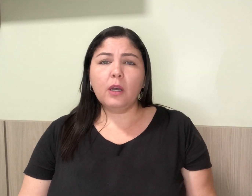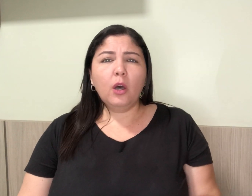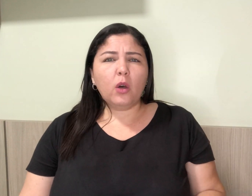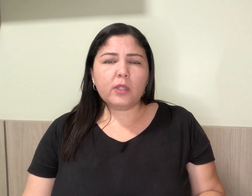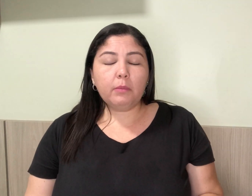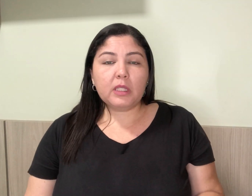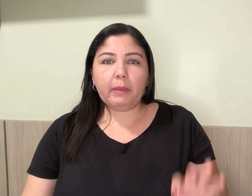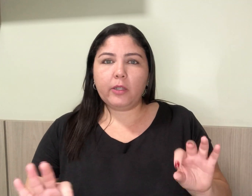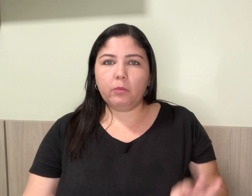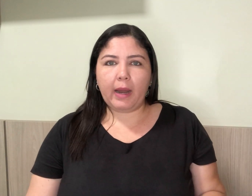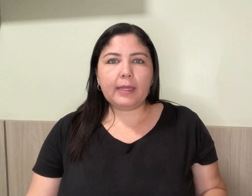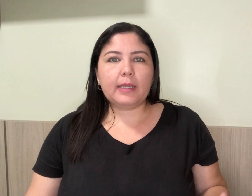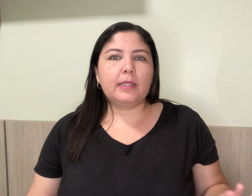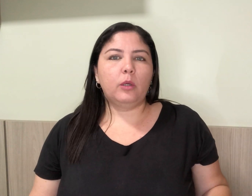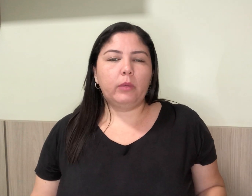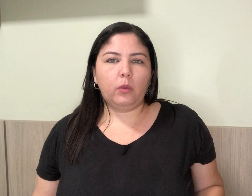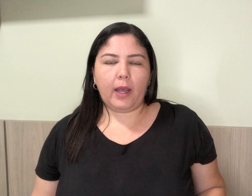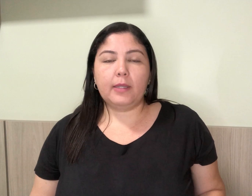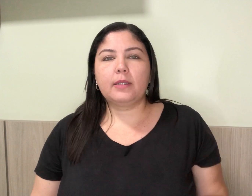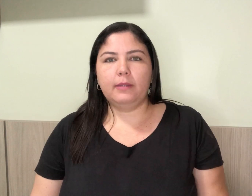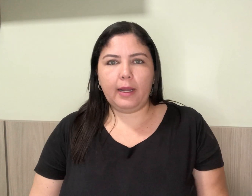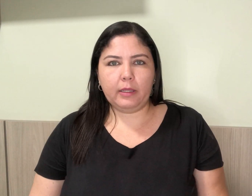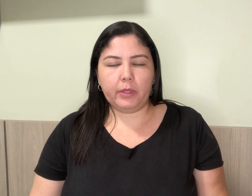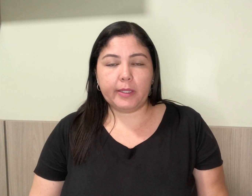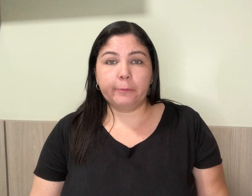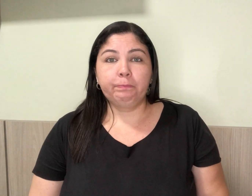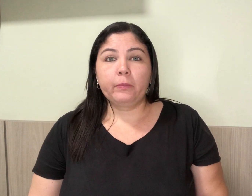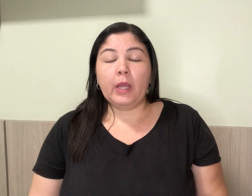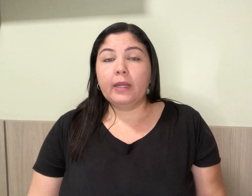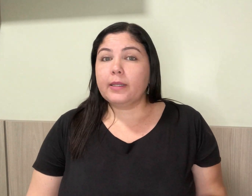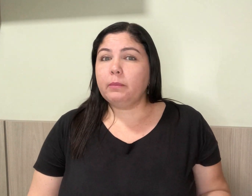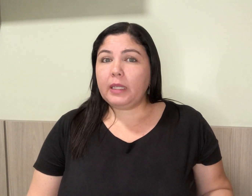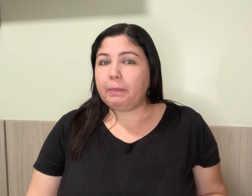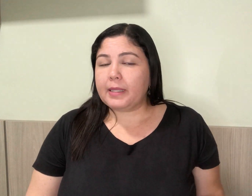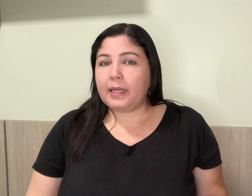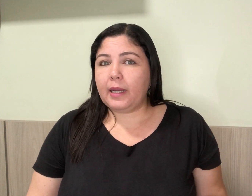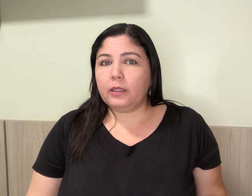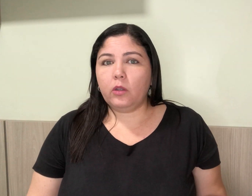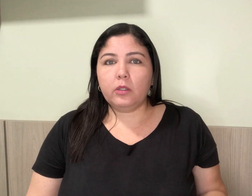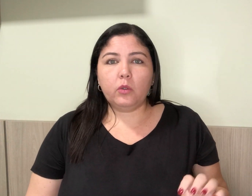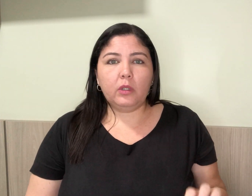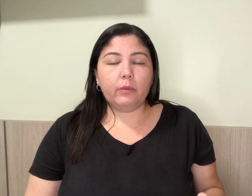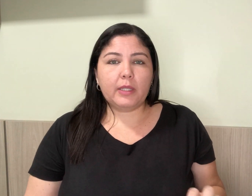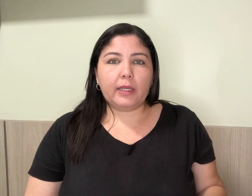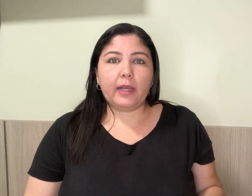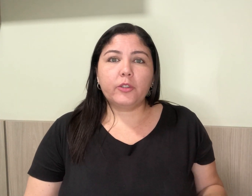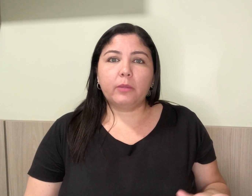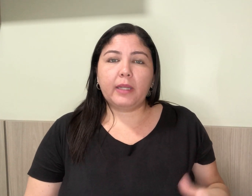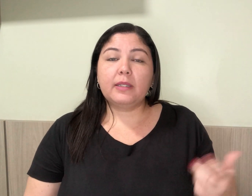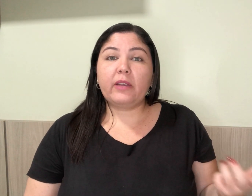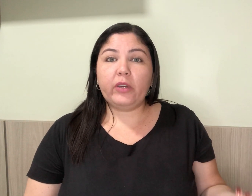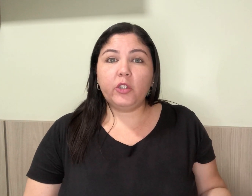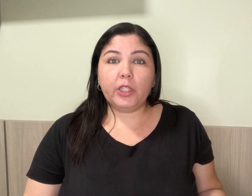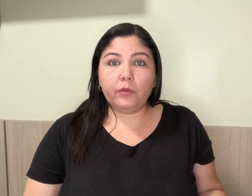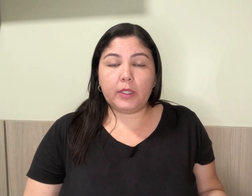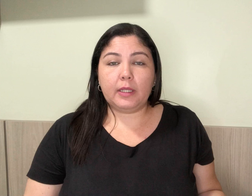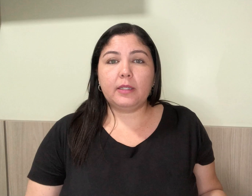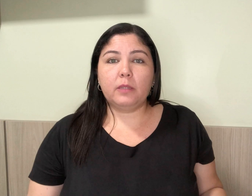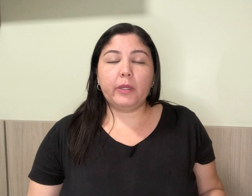ou simplesmente marcas não manuais da Libras. Na semana passada nós estudamos aquelas chamadas afetivas, as